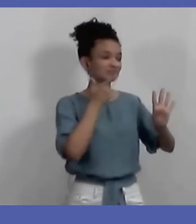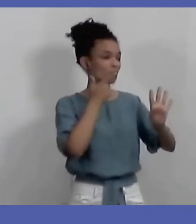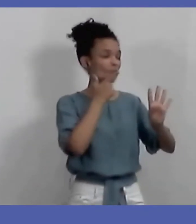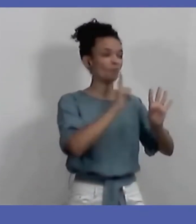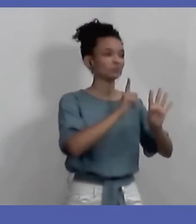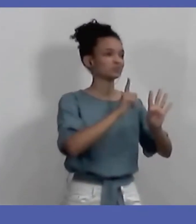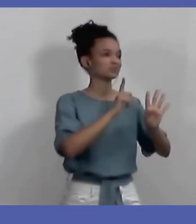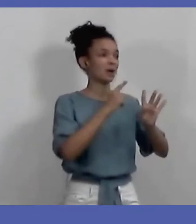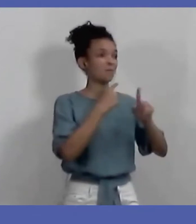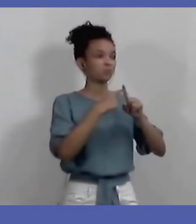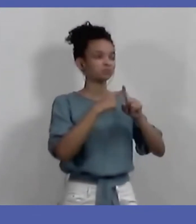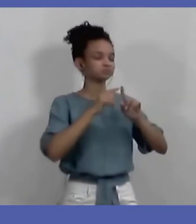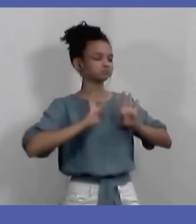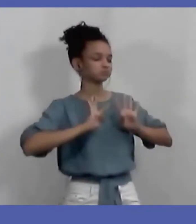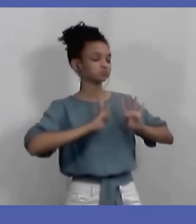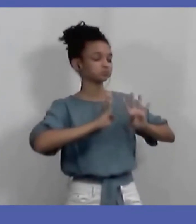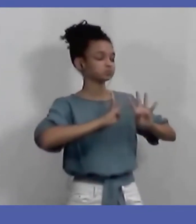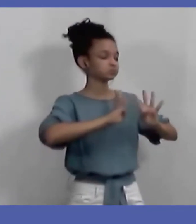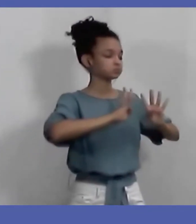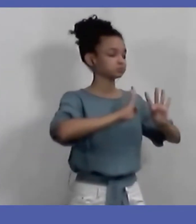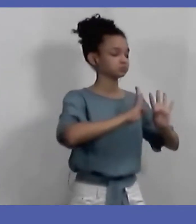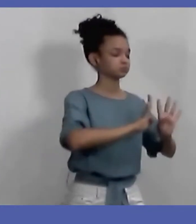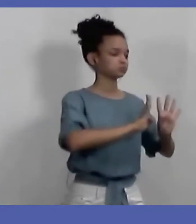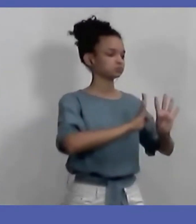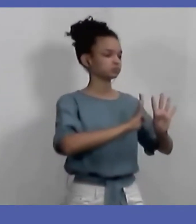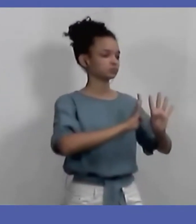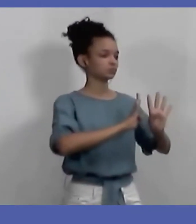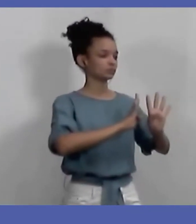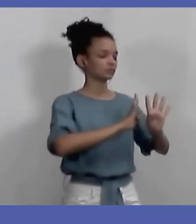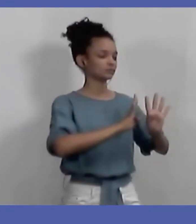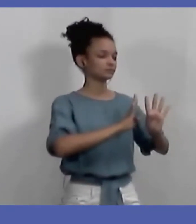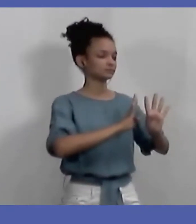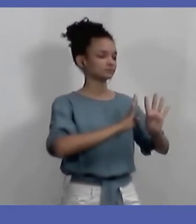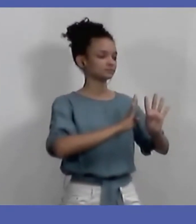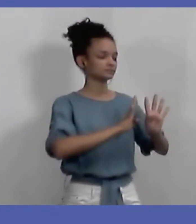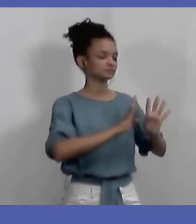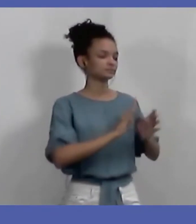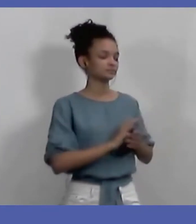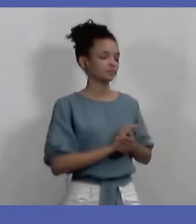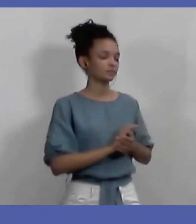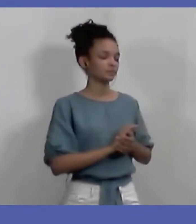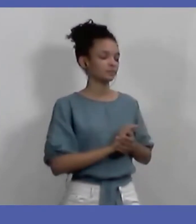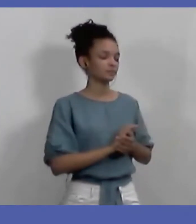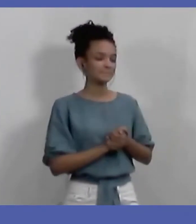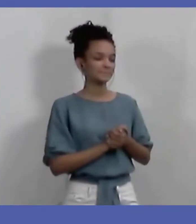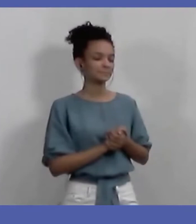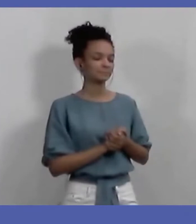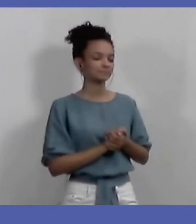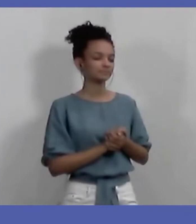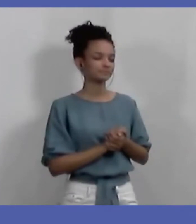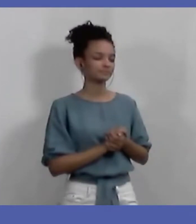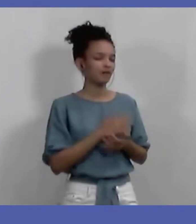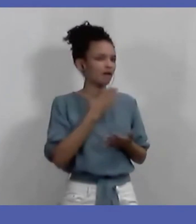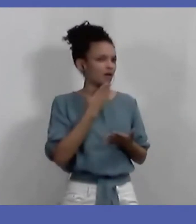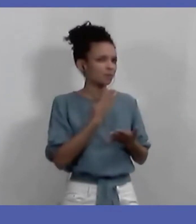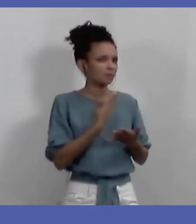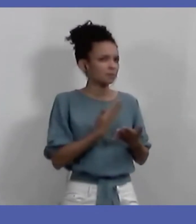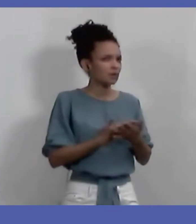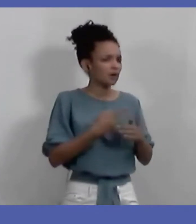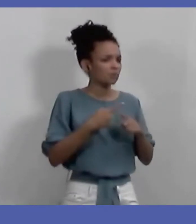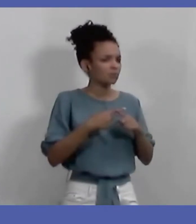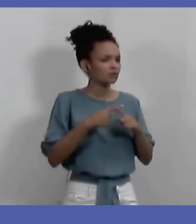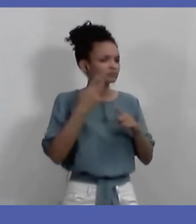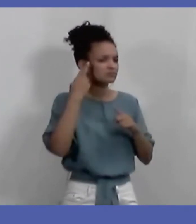ermos, e de toda parte vinham ter com ele. impressionante. O Senhor Jesus